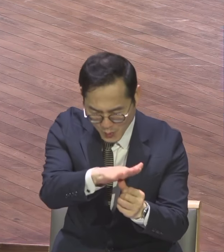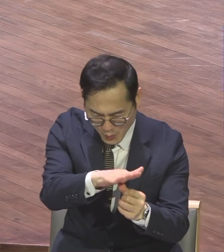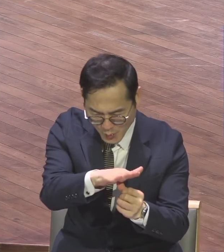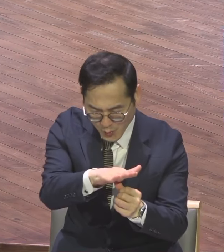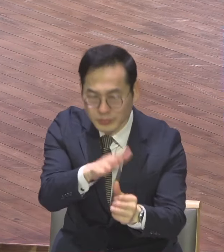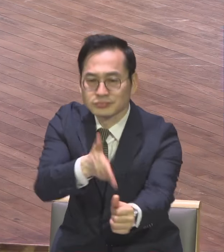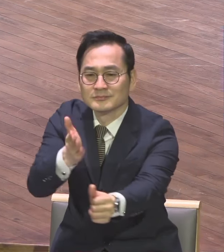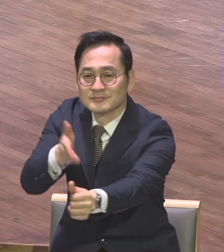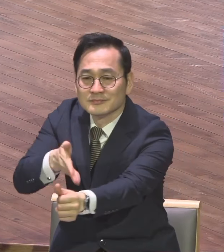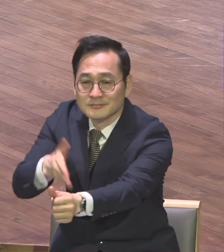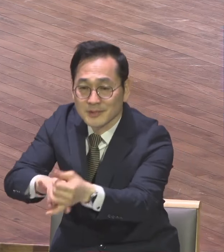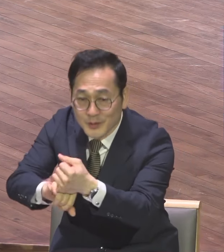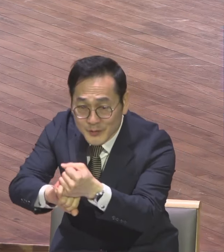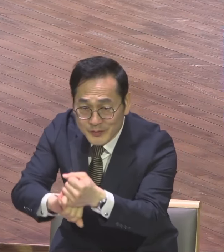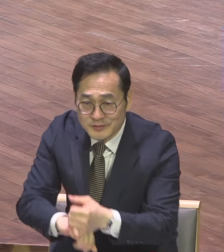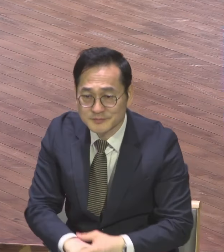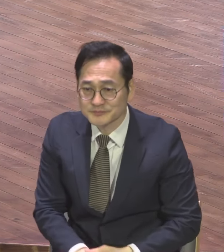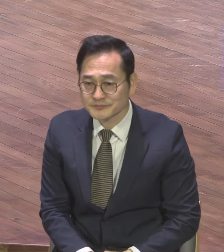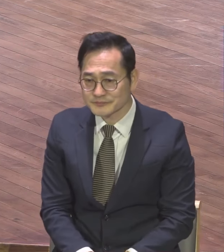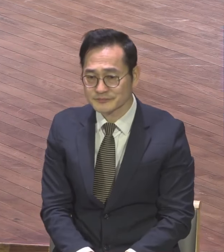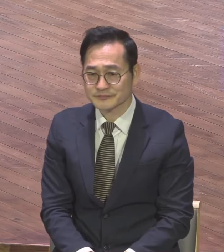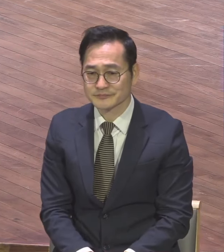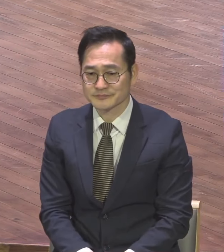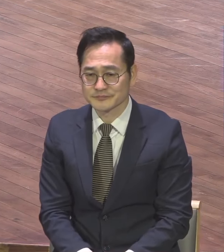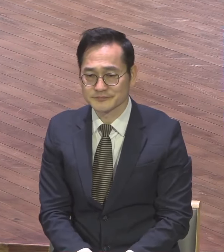바랍니다. 축복해 주세요.